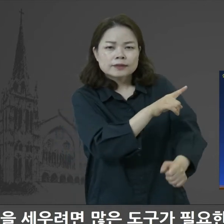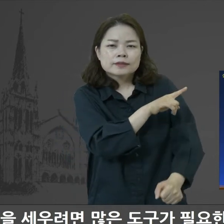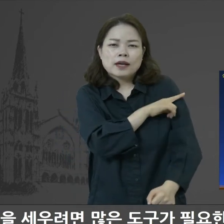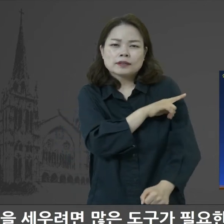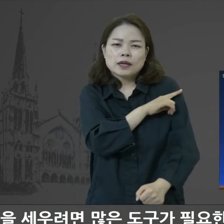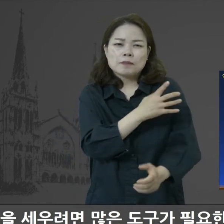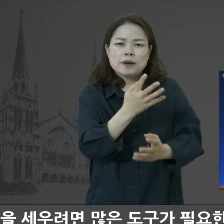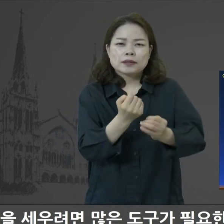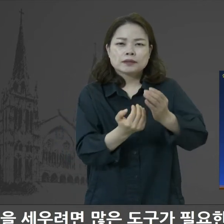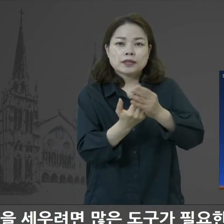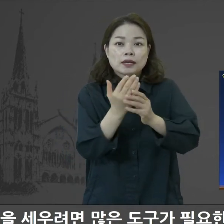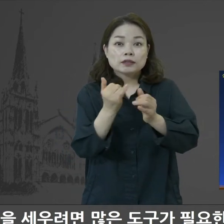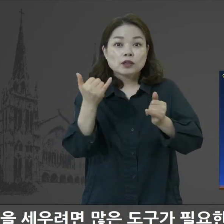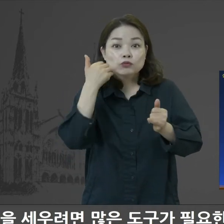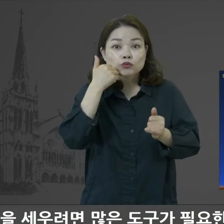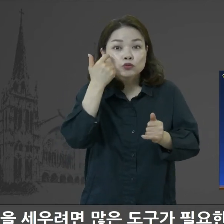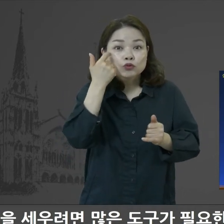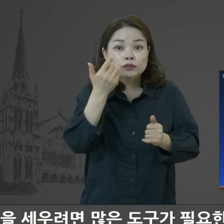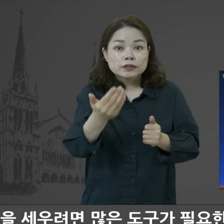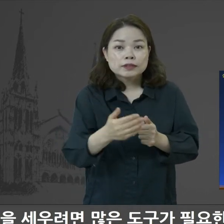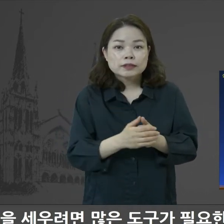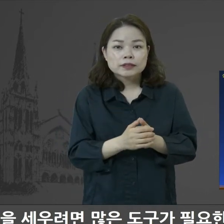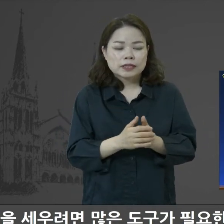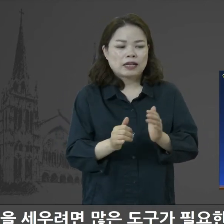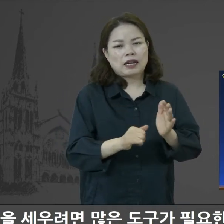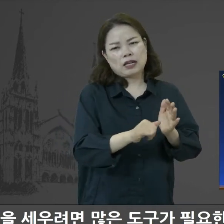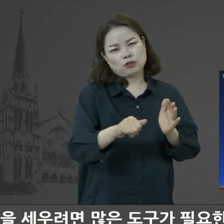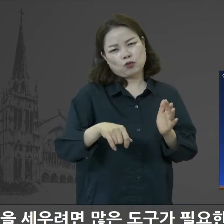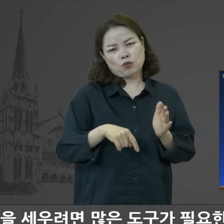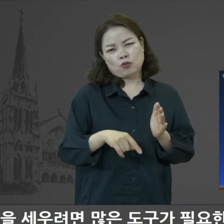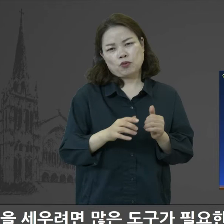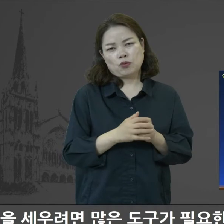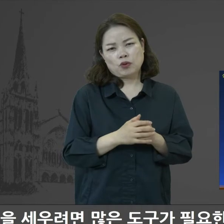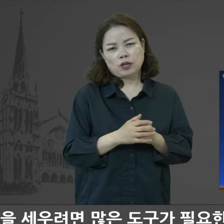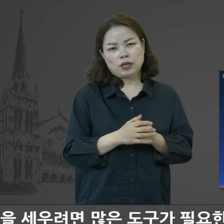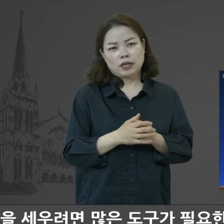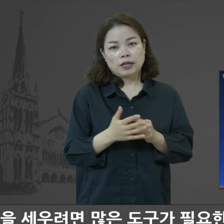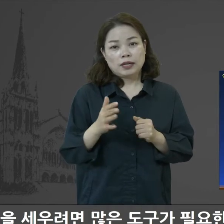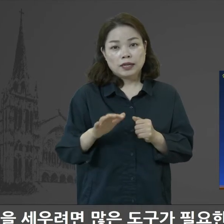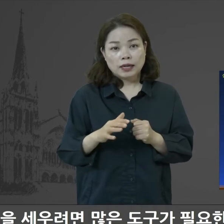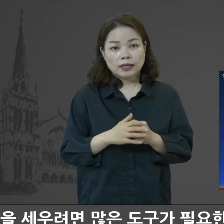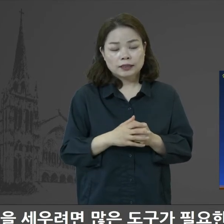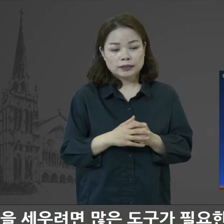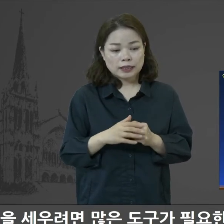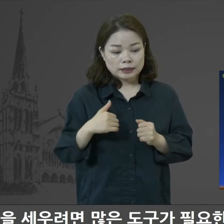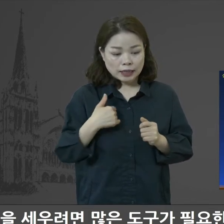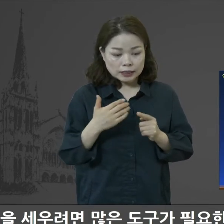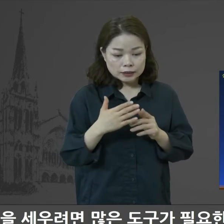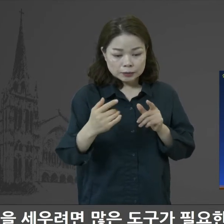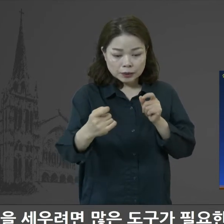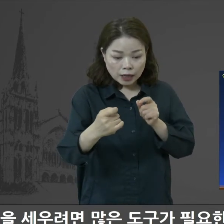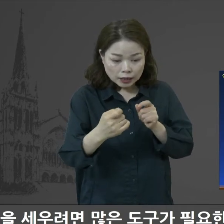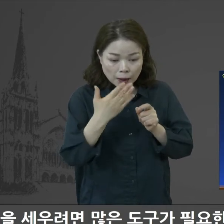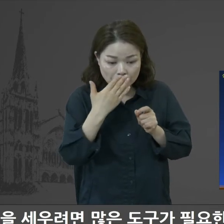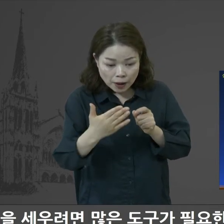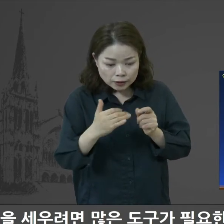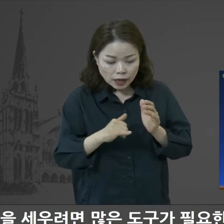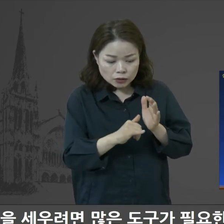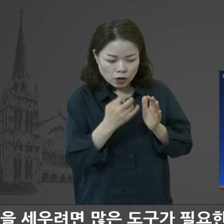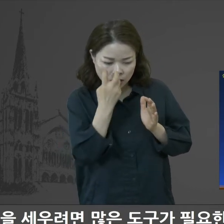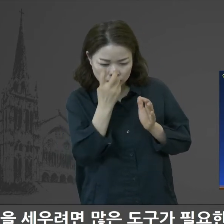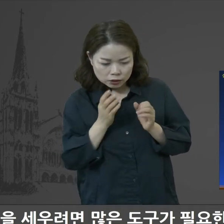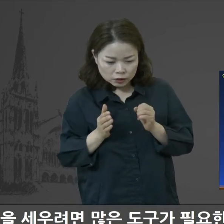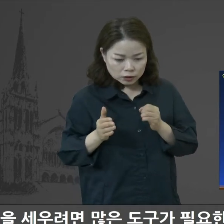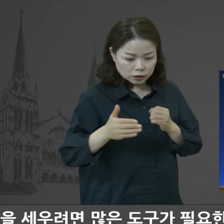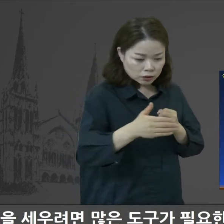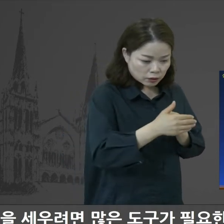가장 많이 생각나는 사람 누구일까요? 가족들이겠죠. 예, 그러니까 자기 집을 떠날 필요도 없고